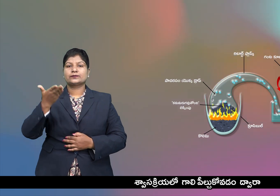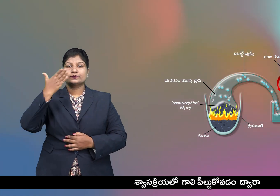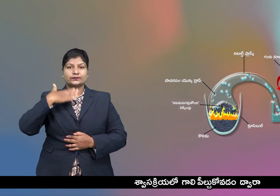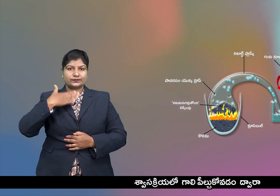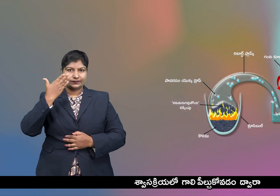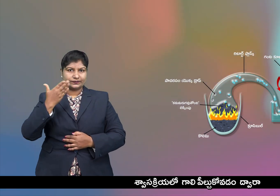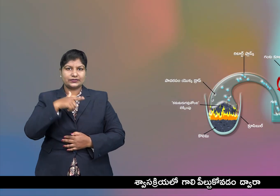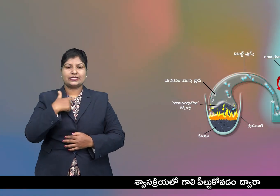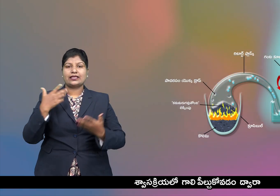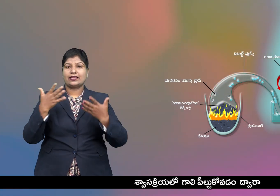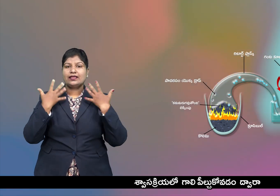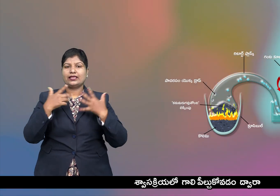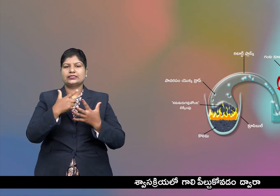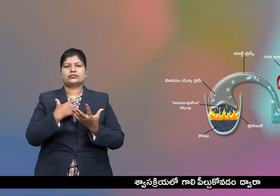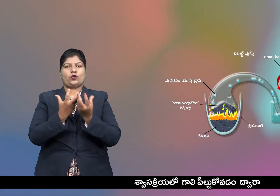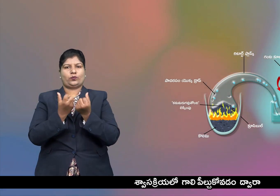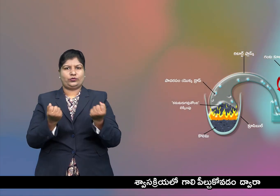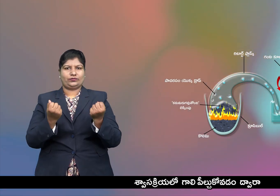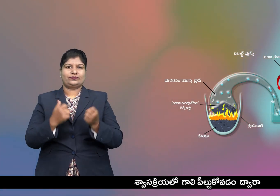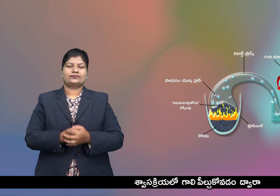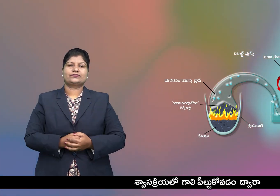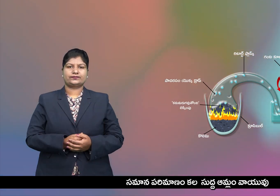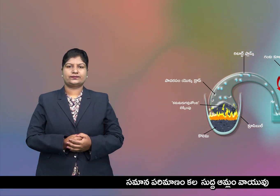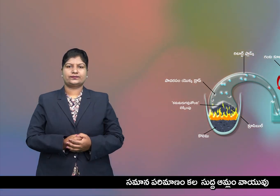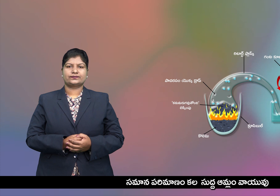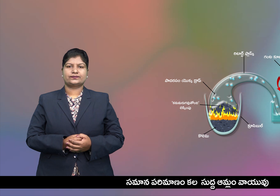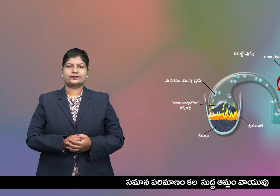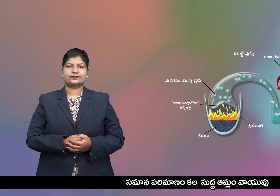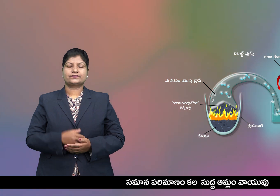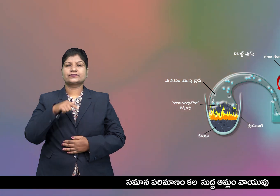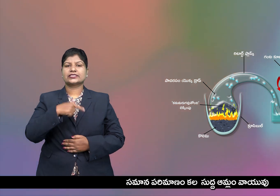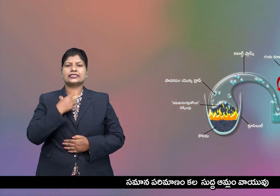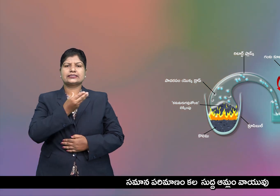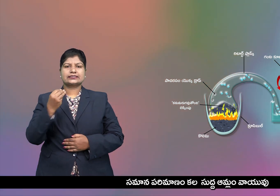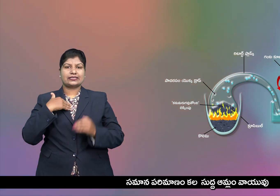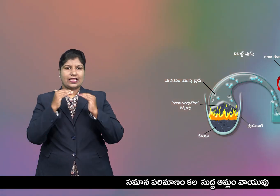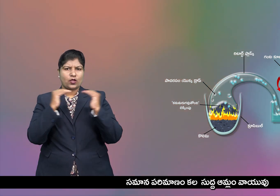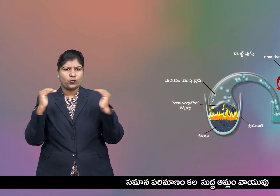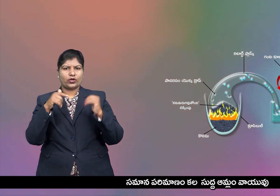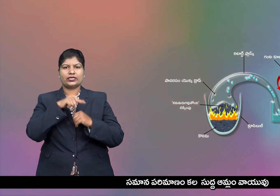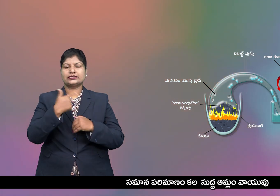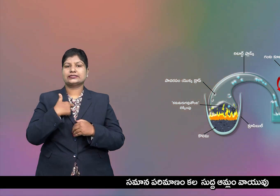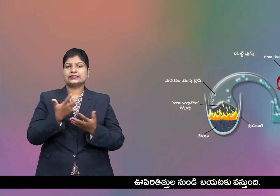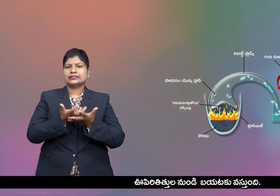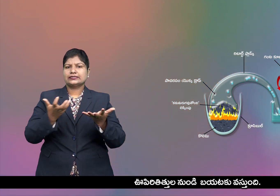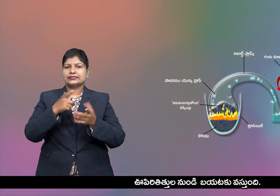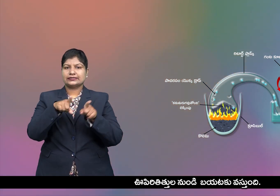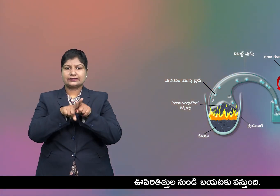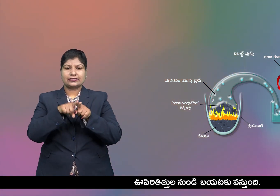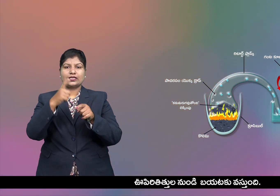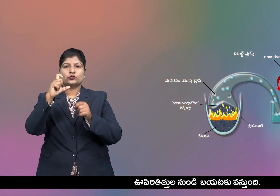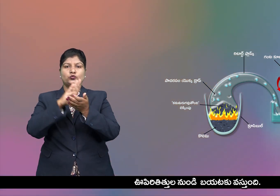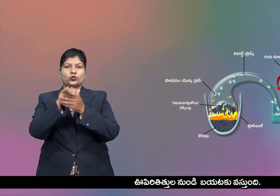శ్వాసక్రియలో గాలి పీల్చుకోవడం ద్వారా సమాన పరిమాణం కల శుద్ధ ఆమ్లం వాయువు